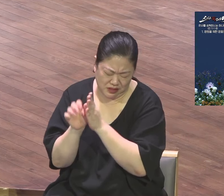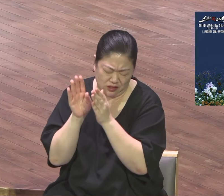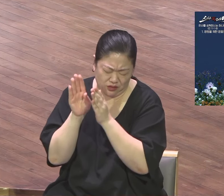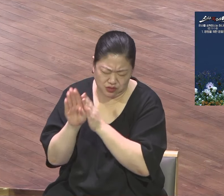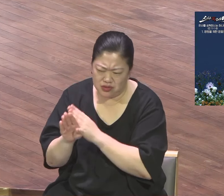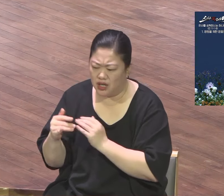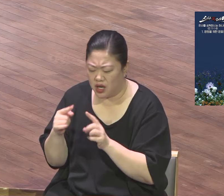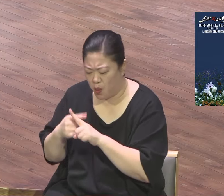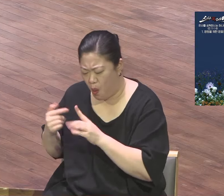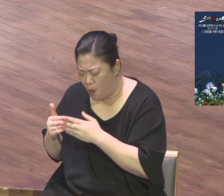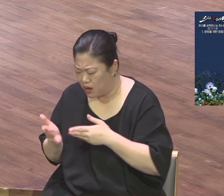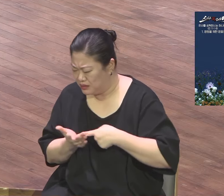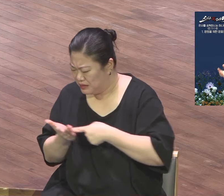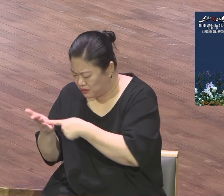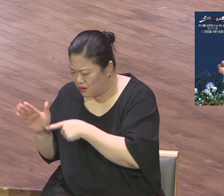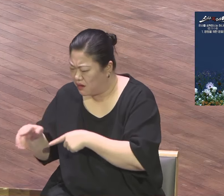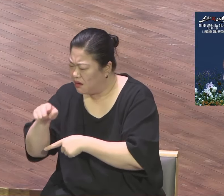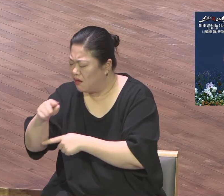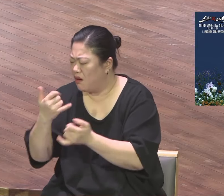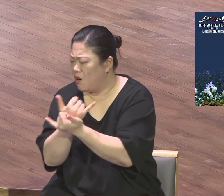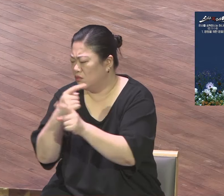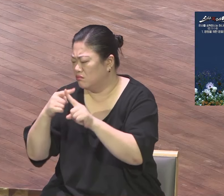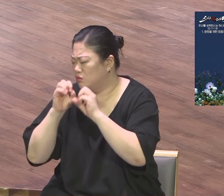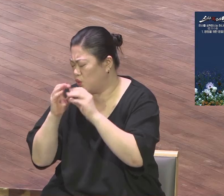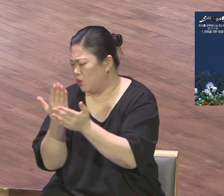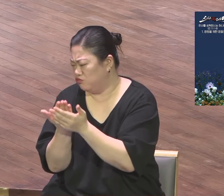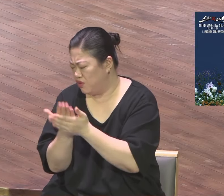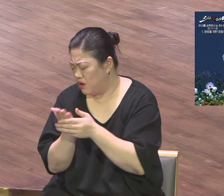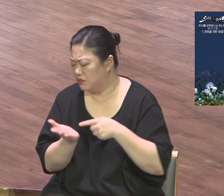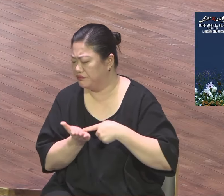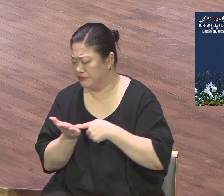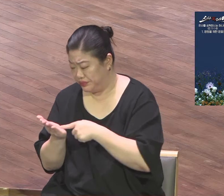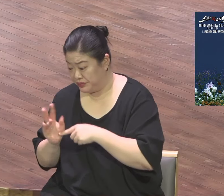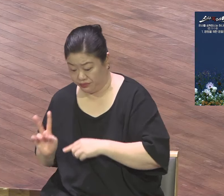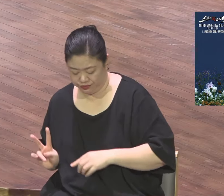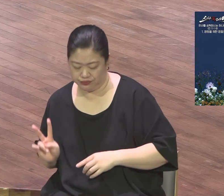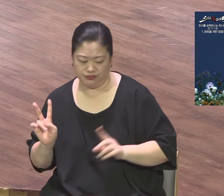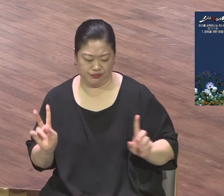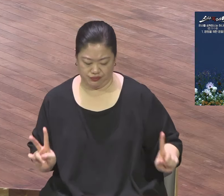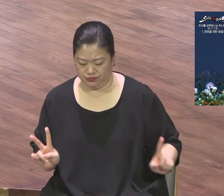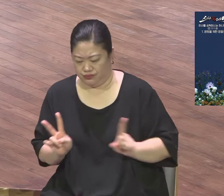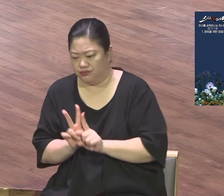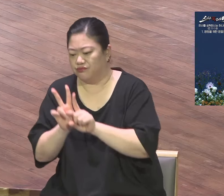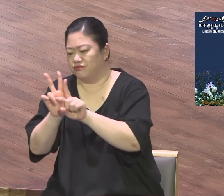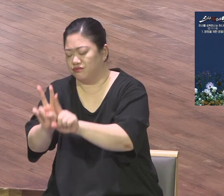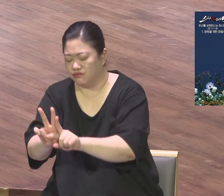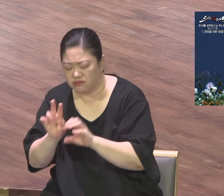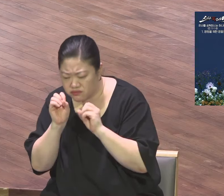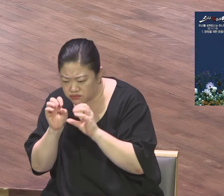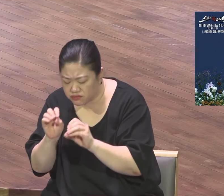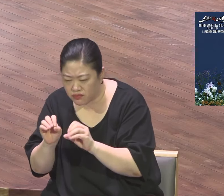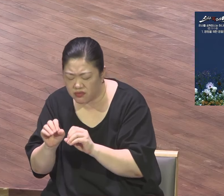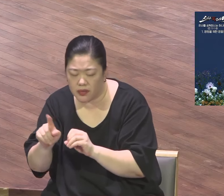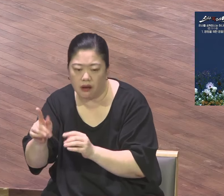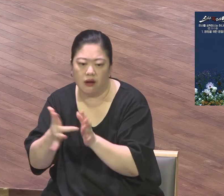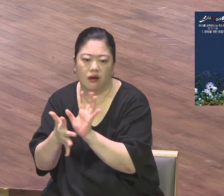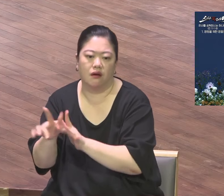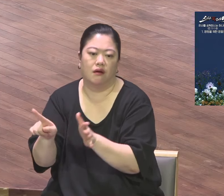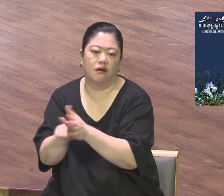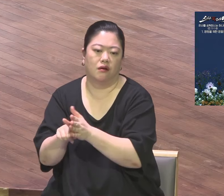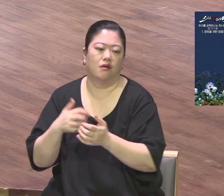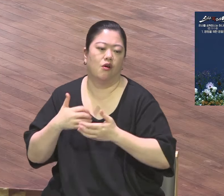그러니까 영접이 그러니까 이런 구 막 가문 보고 막 팍 나는데 그 동안 되어진 척자가 뭐 이러더라. 실제 그 내가